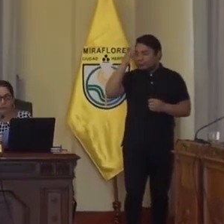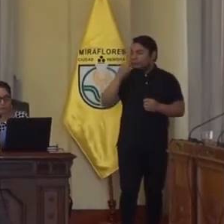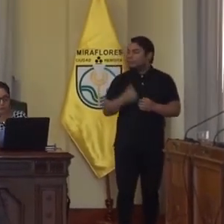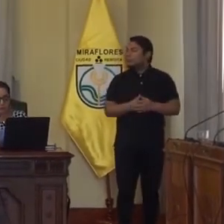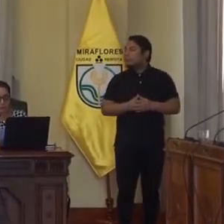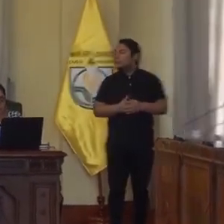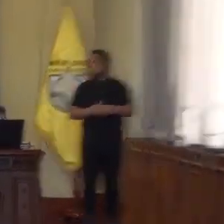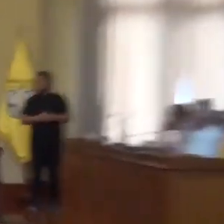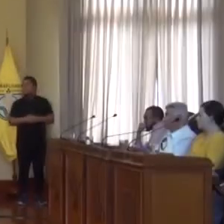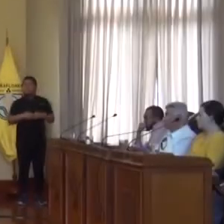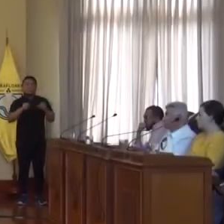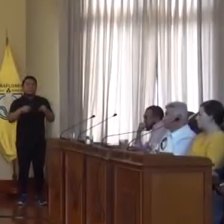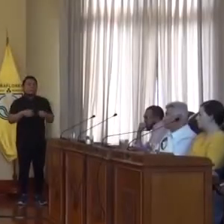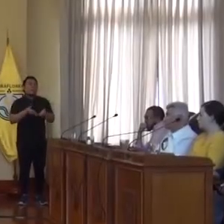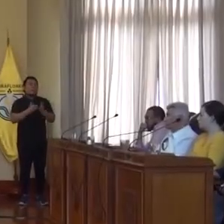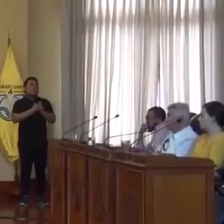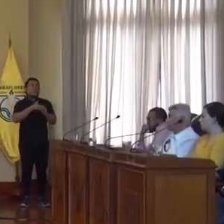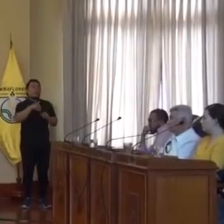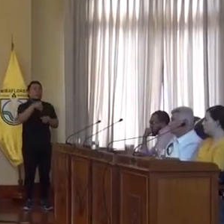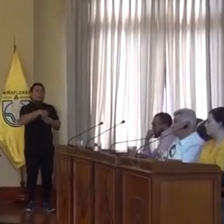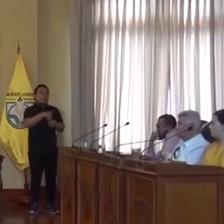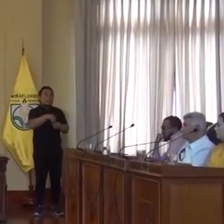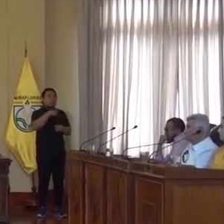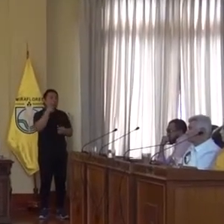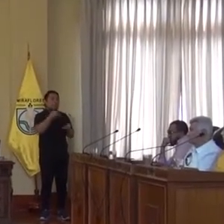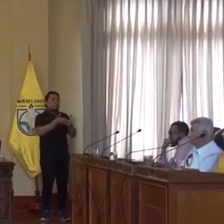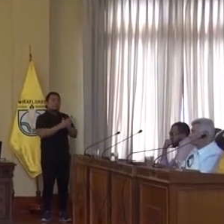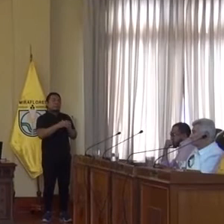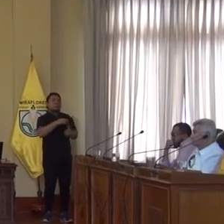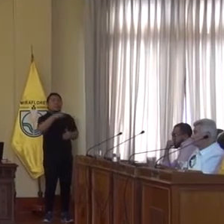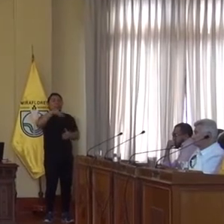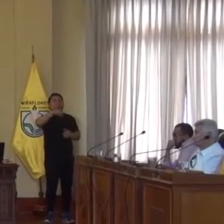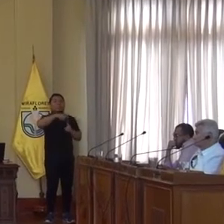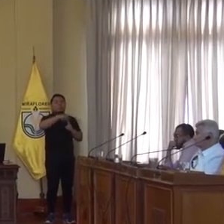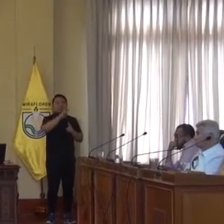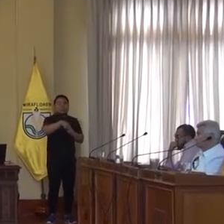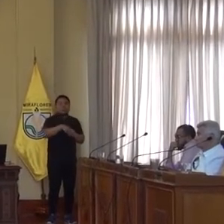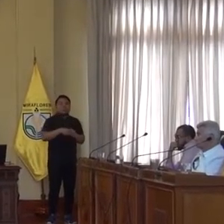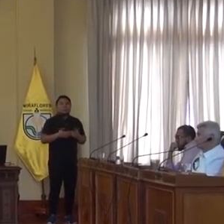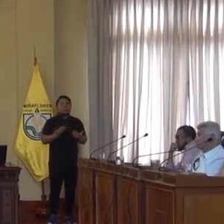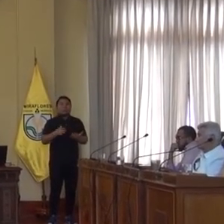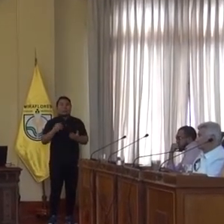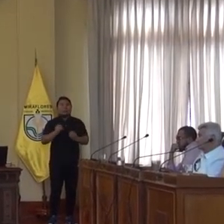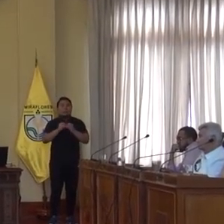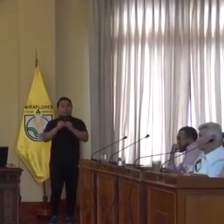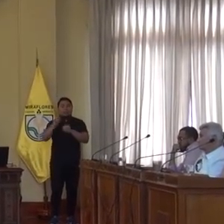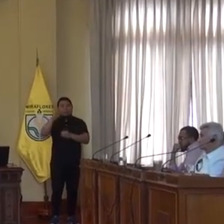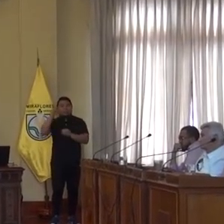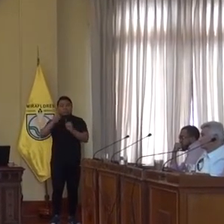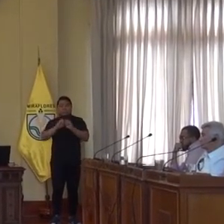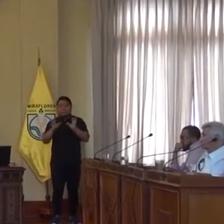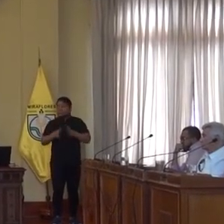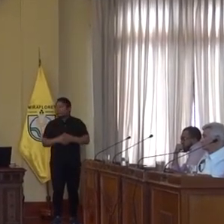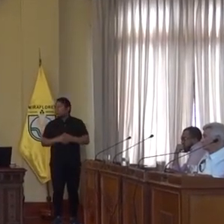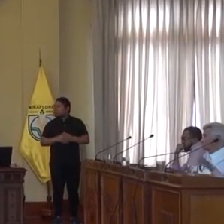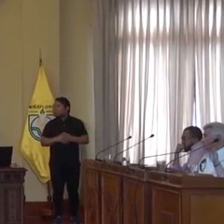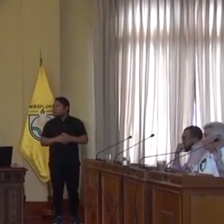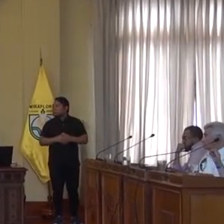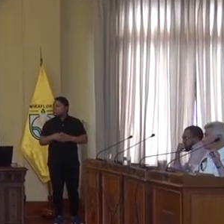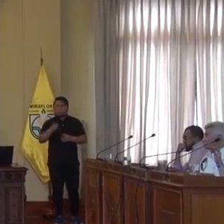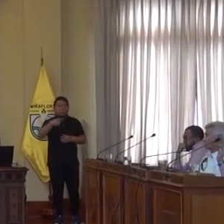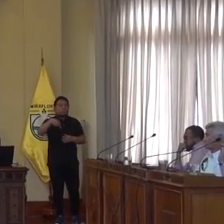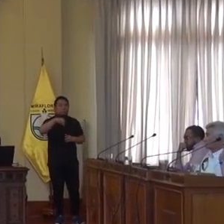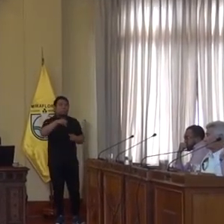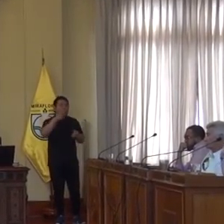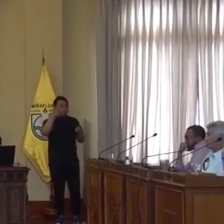Se va a votar el pedido del regidor Martín Bustamante Castro para que pase a la orden del día. Los señores regidores